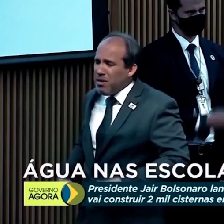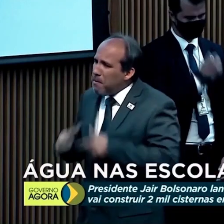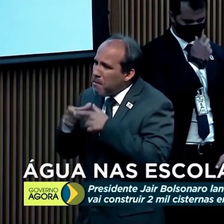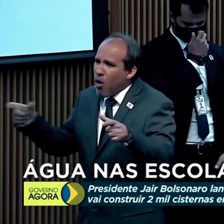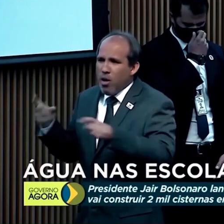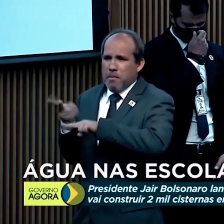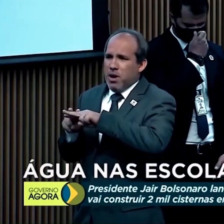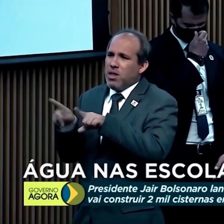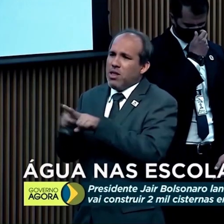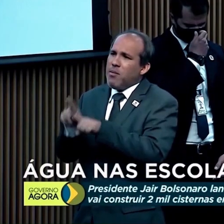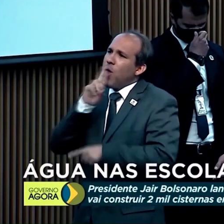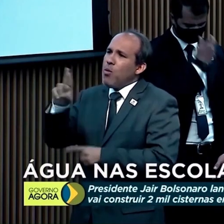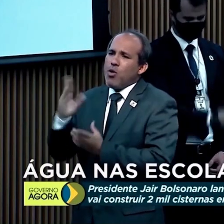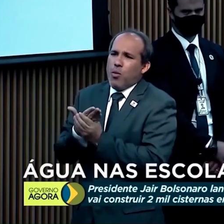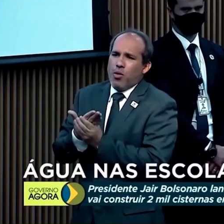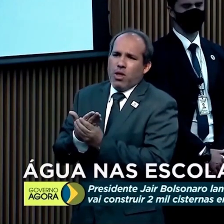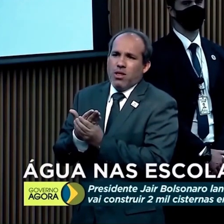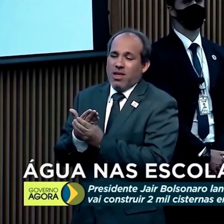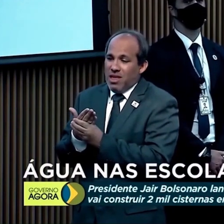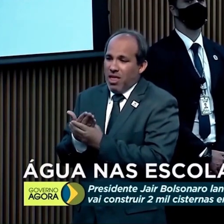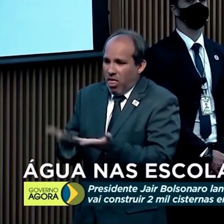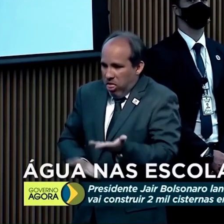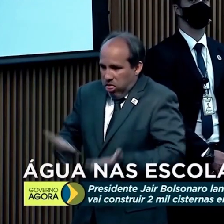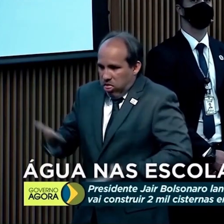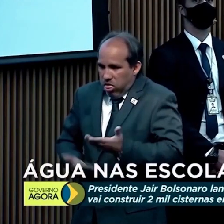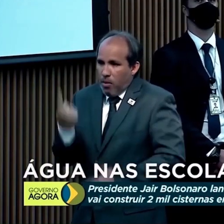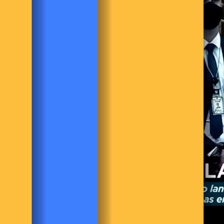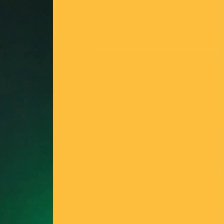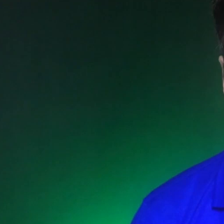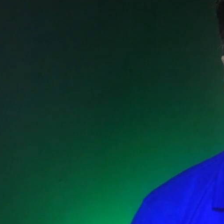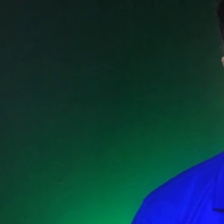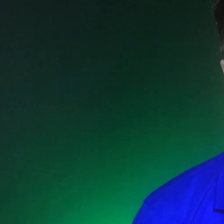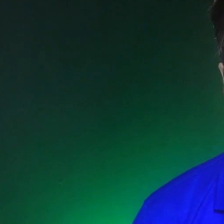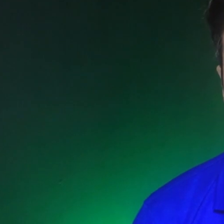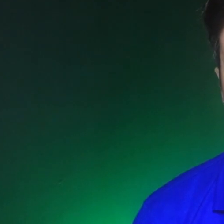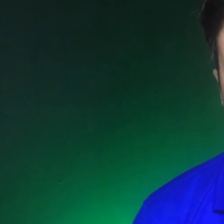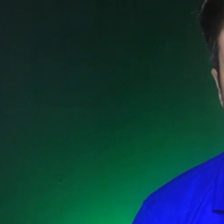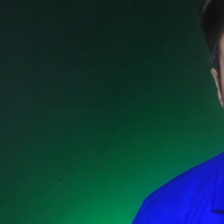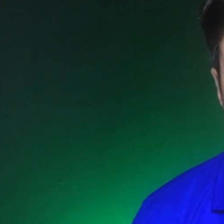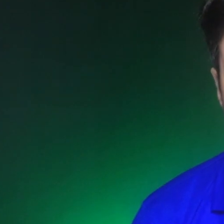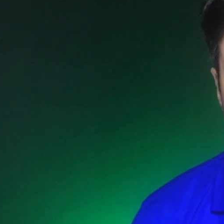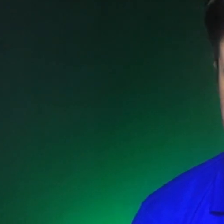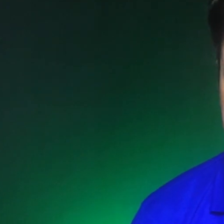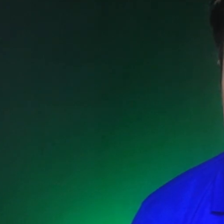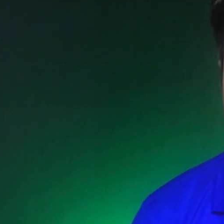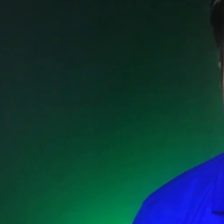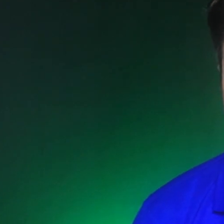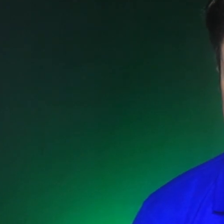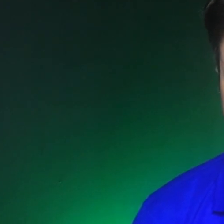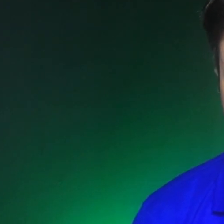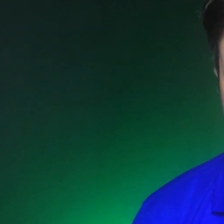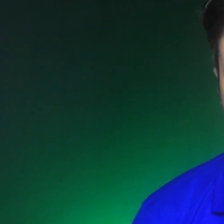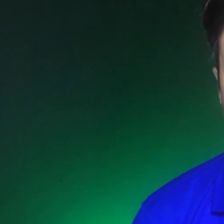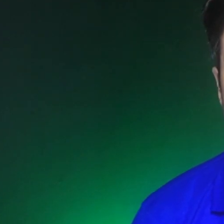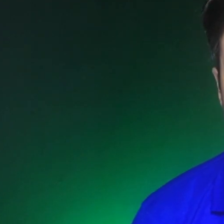processo tô trabalhando para um senhor o dinheiro o poder o mundo está cheio de golpistas tem